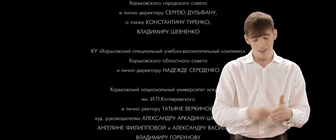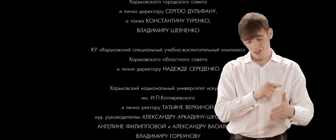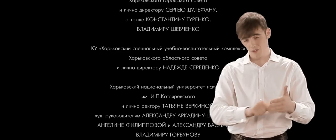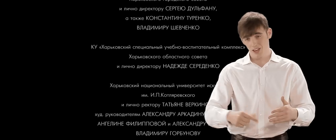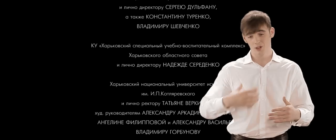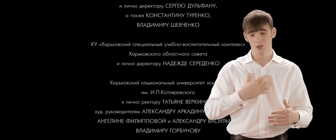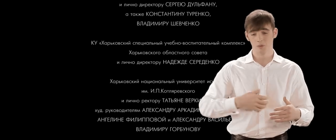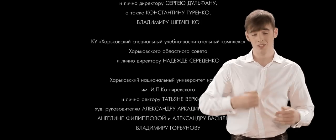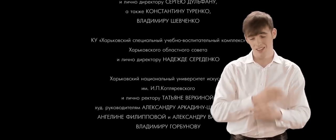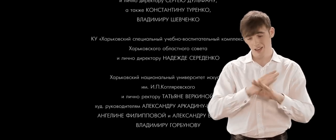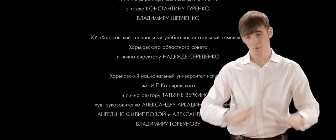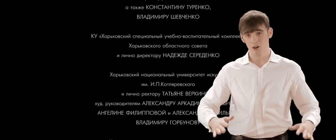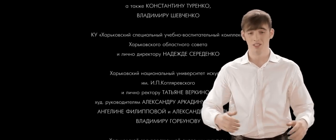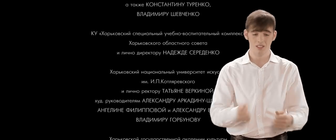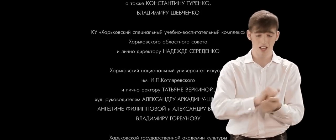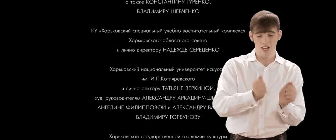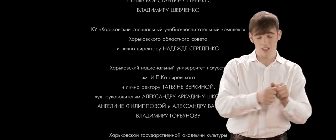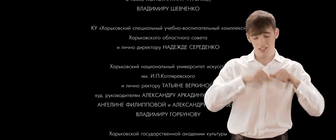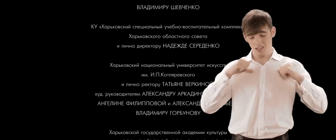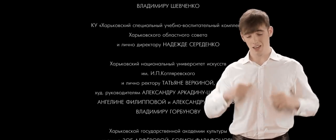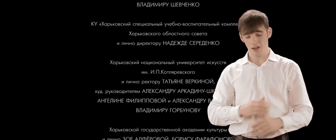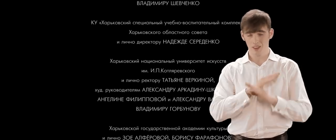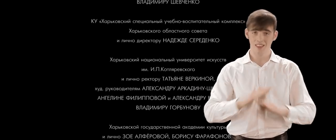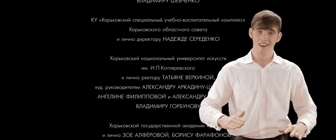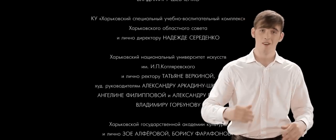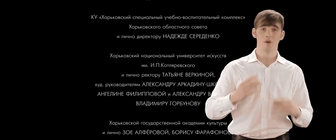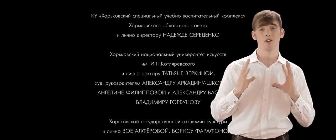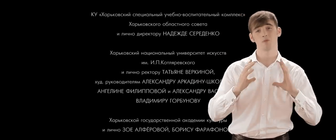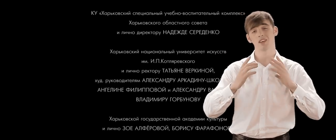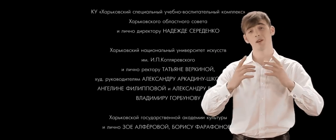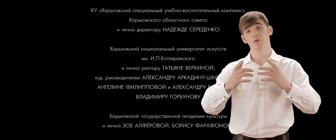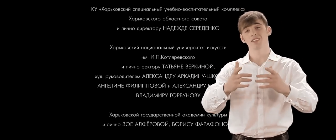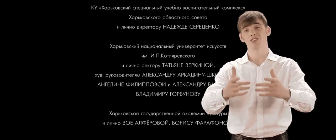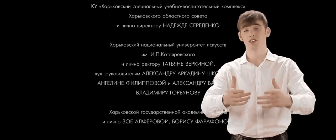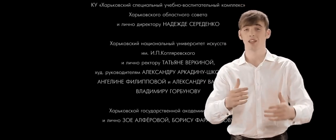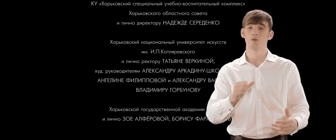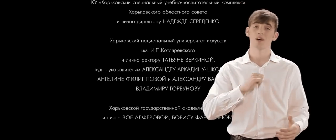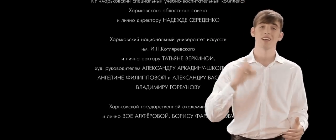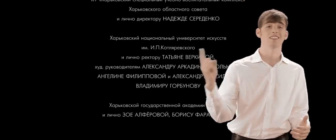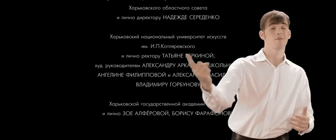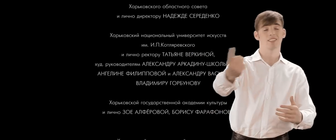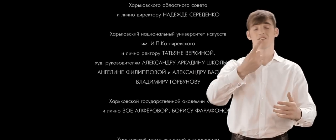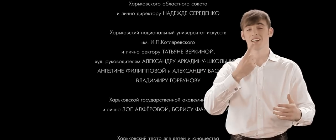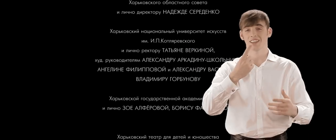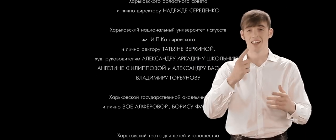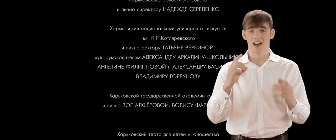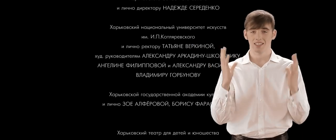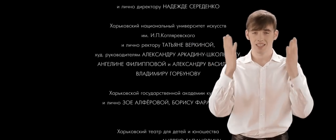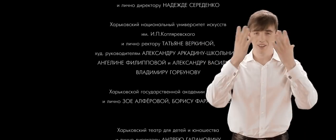тебя? Они не верят, что пустяк просто. Ты не каменна, в моем мире поначалу